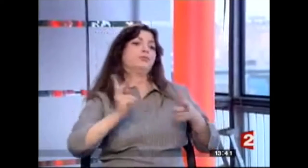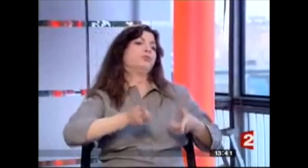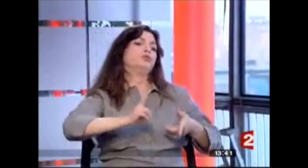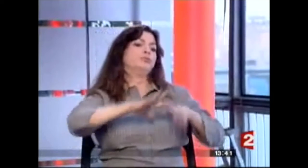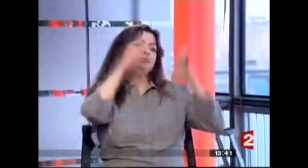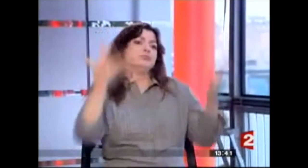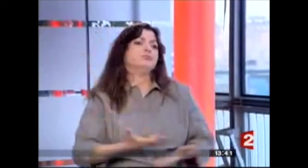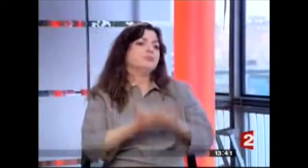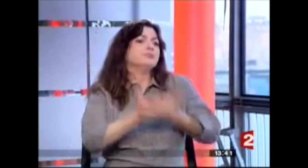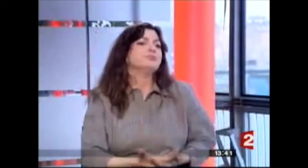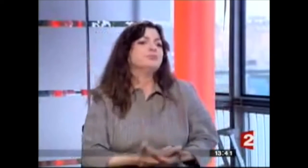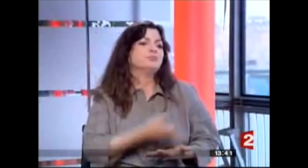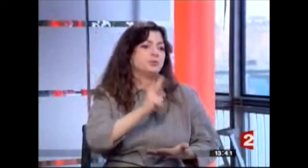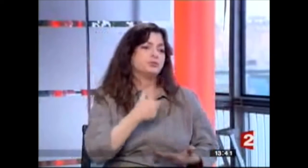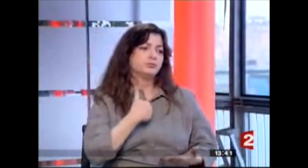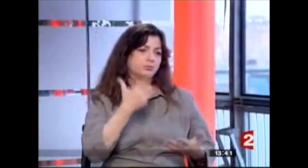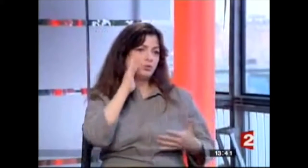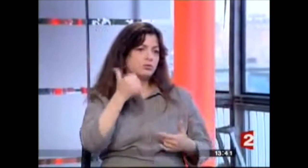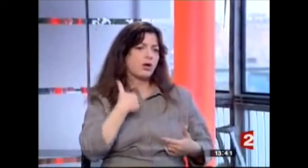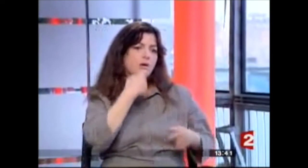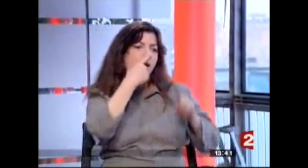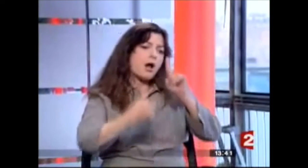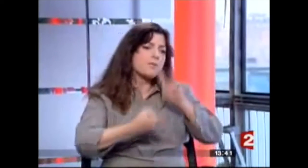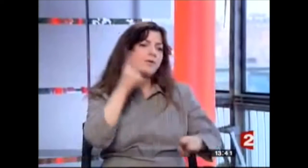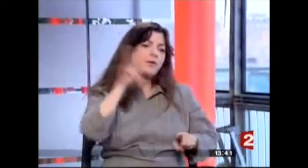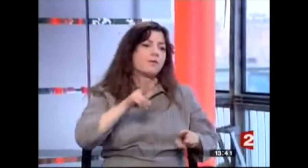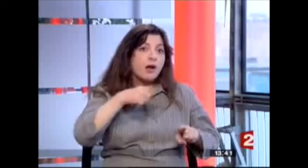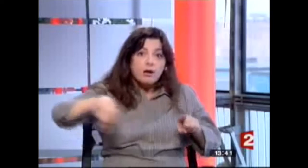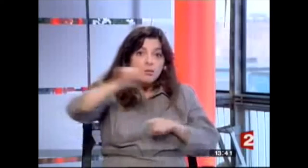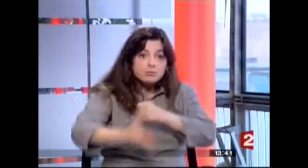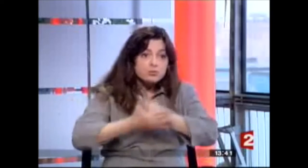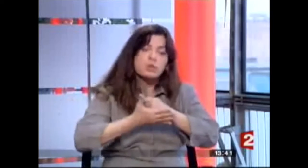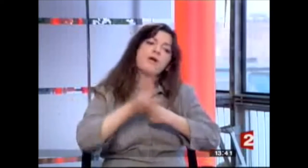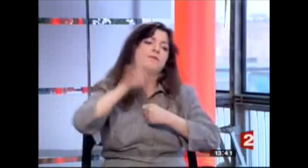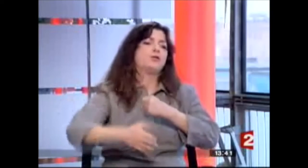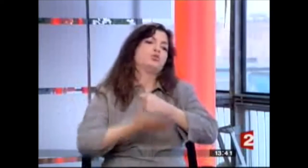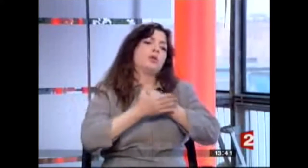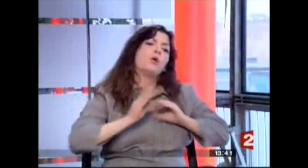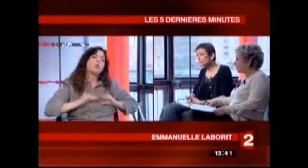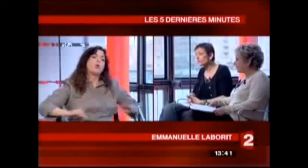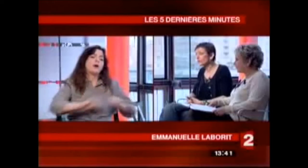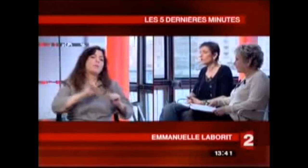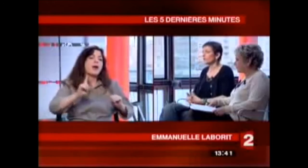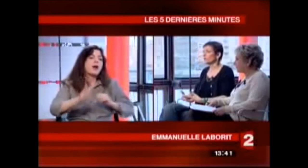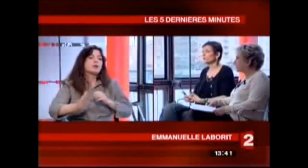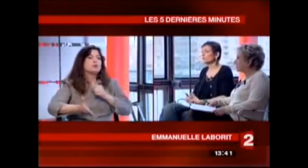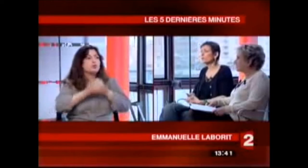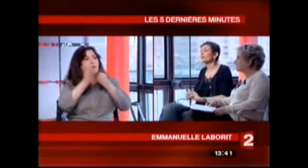un budget quand même plus important, quand même, bien évidemment. Et c'est vrai qu'il est très, très, très important à nos yeux d'avoir ce soutien, et un soutien